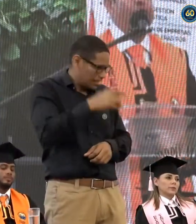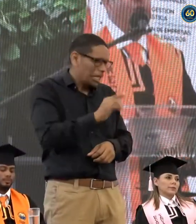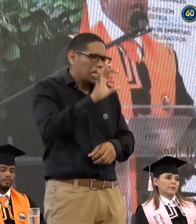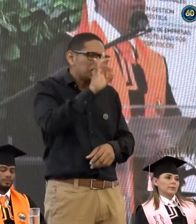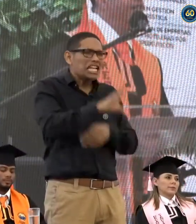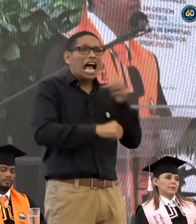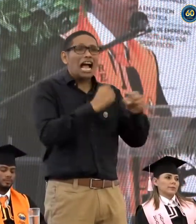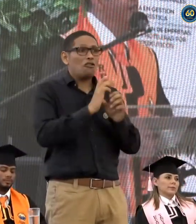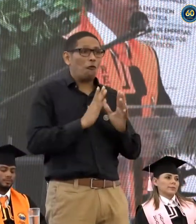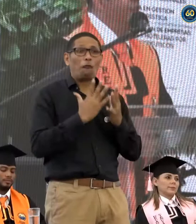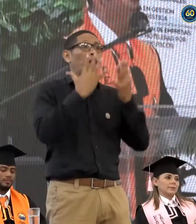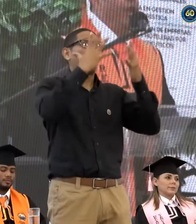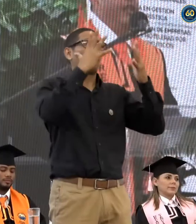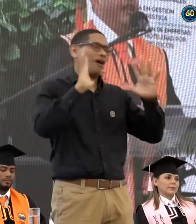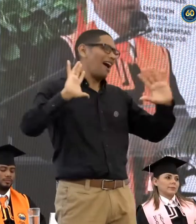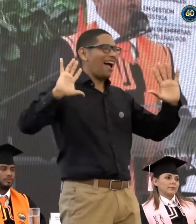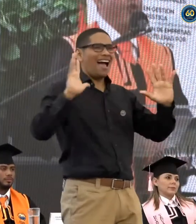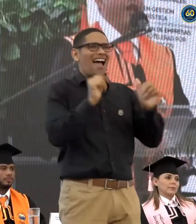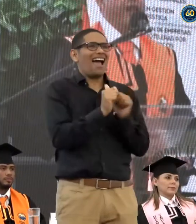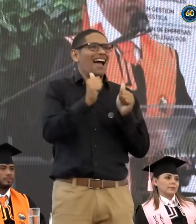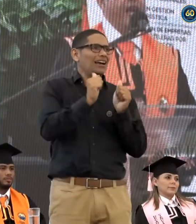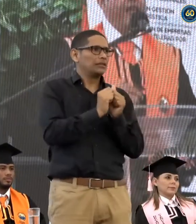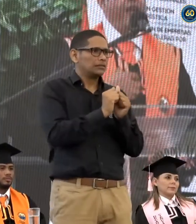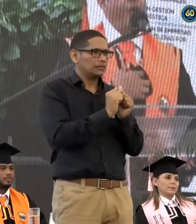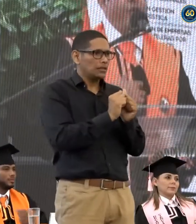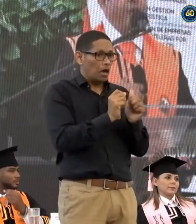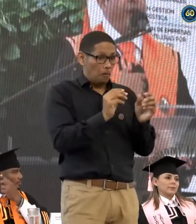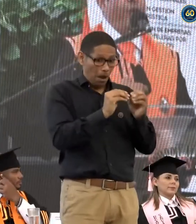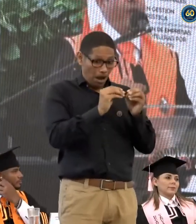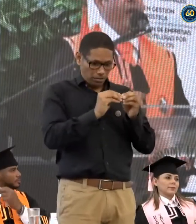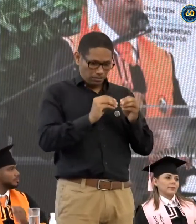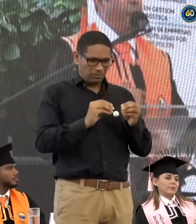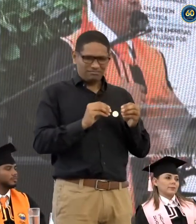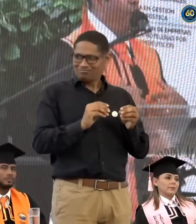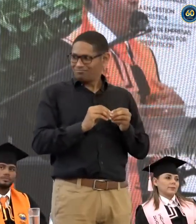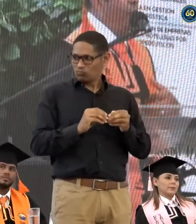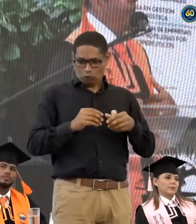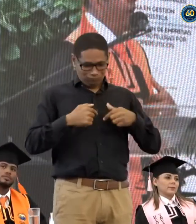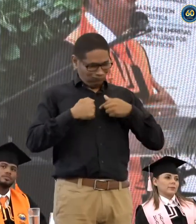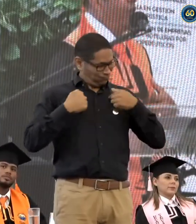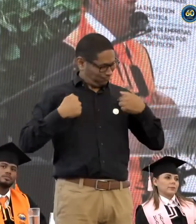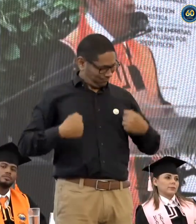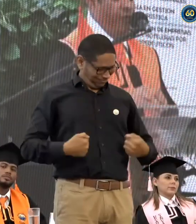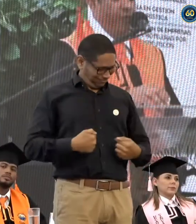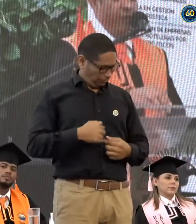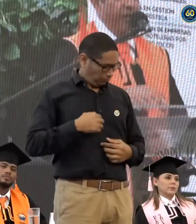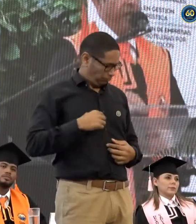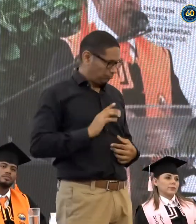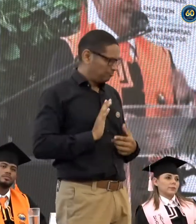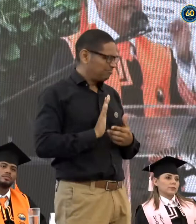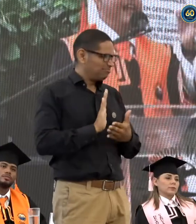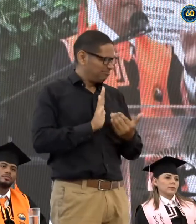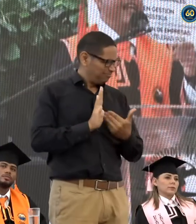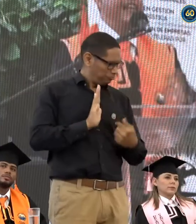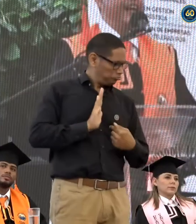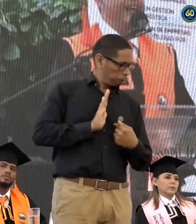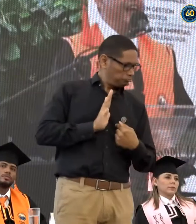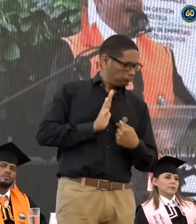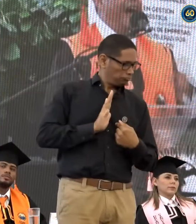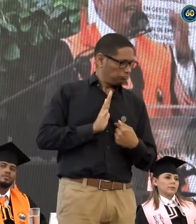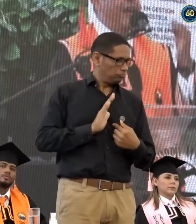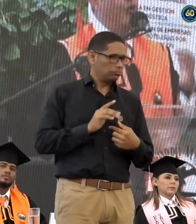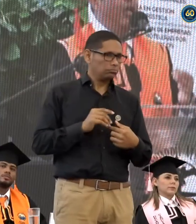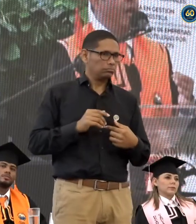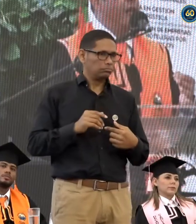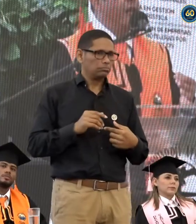sino que le entregamos una libreta que deben llevar colgada en el pecho como esta que yo tengo y en esa libreta hay que